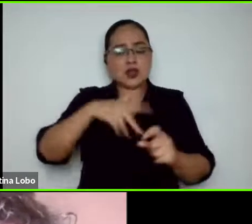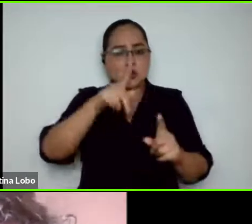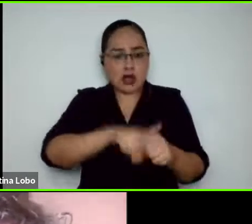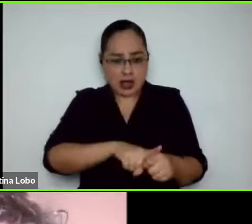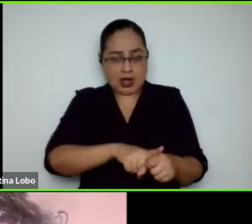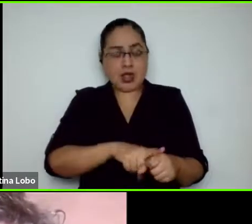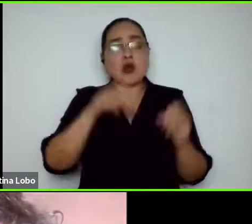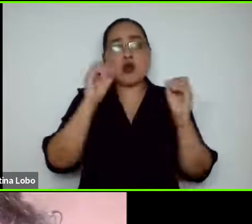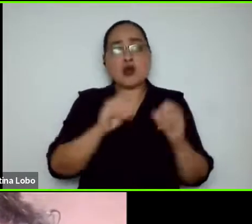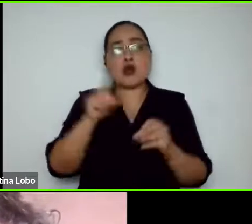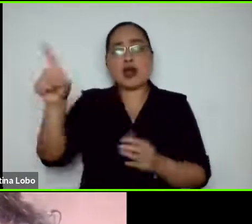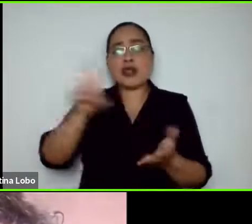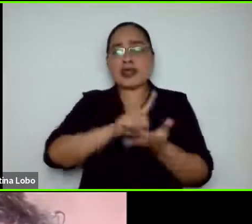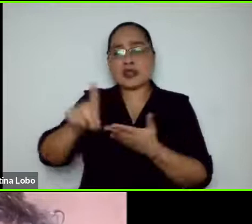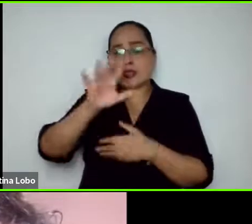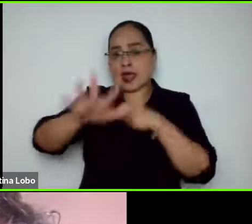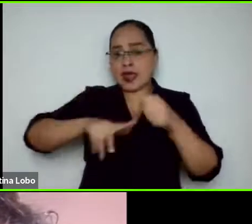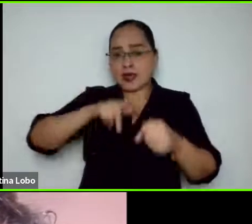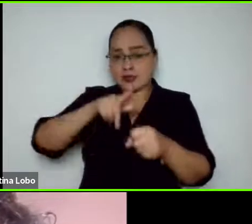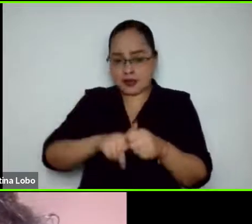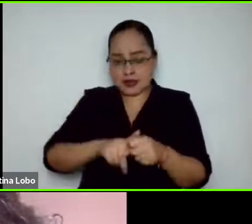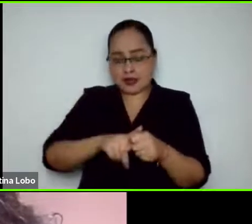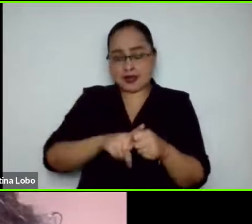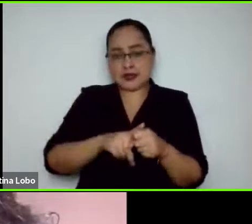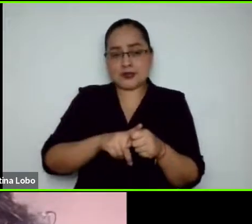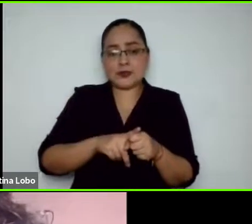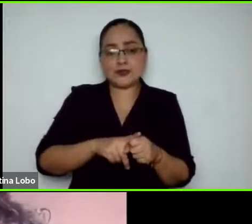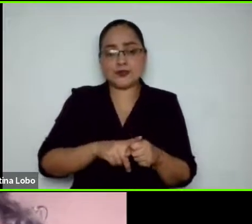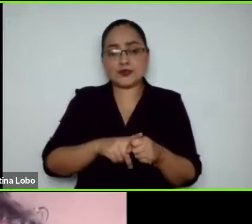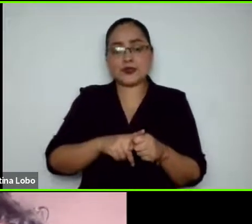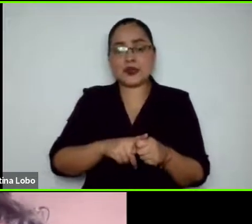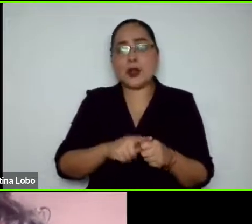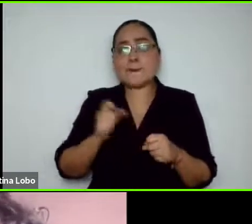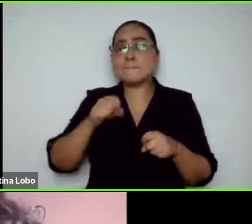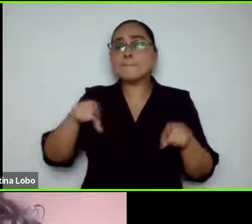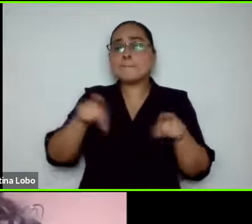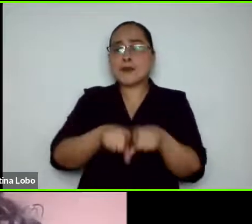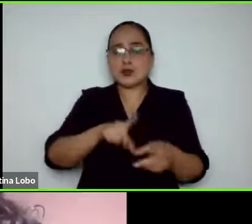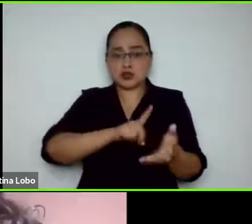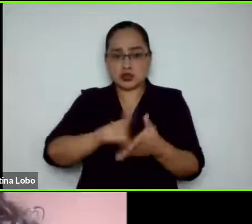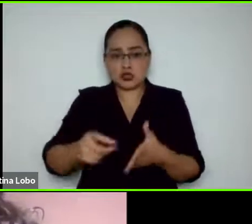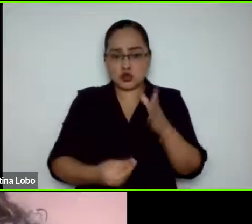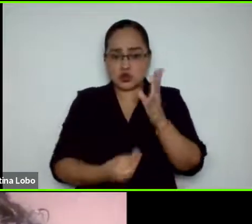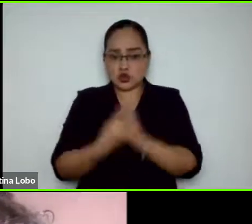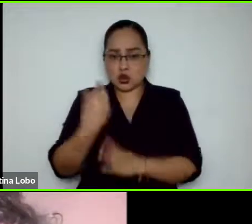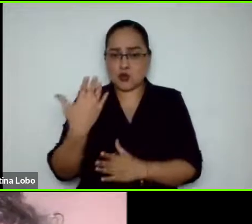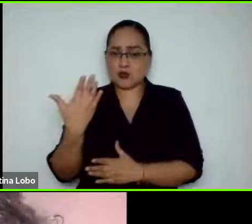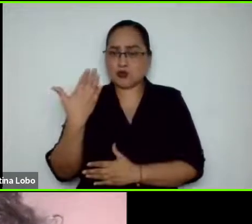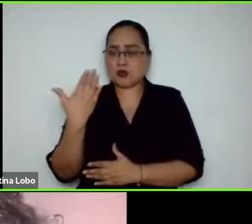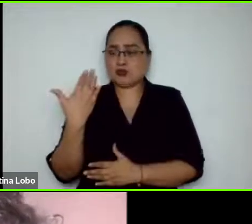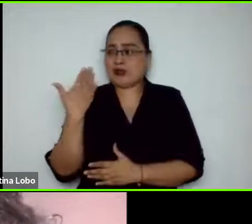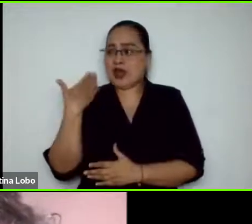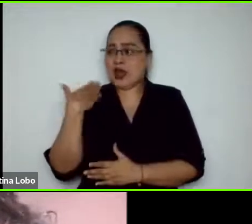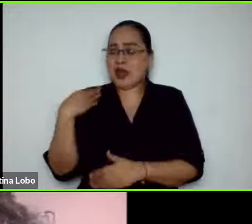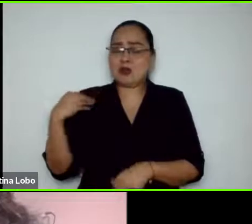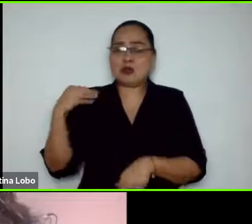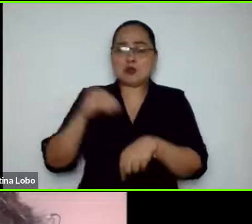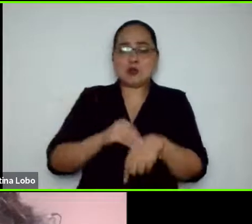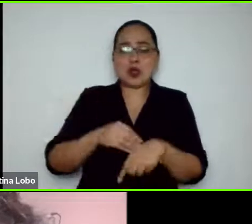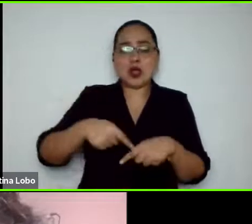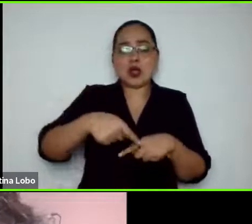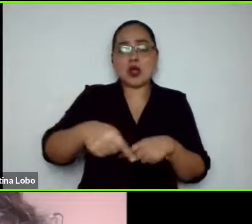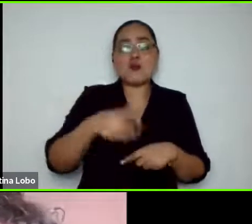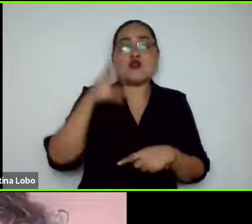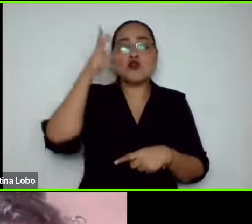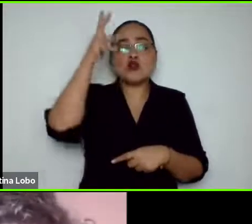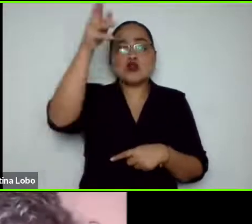o los derechos de los animales, ¿no? El derecho, esos son derechos que pueden emerger, que pueden estar ahí y que probablemente en 10, 15 años estén